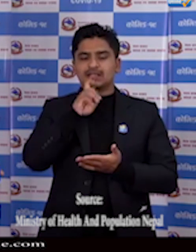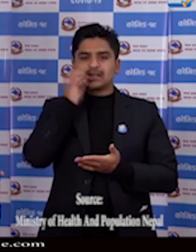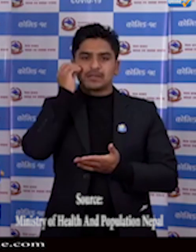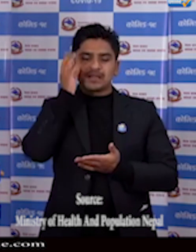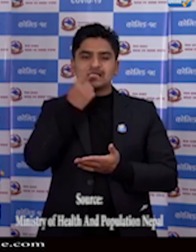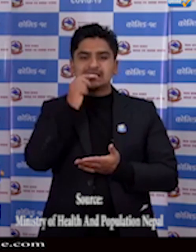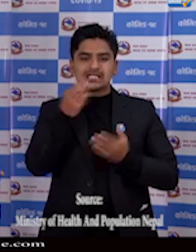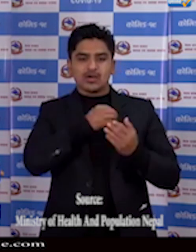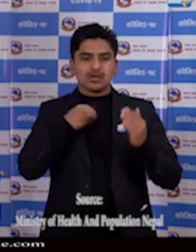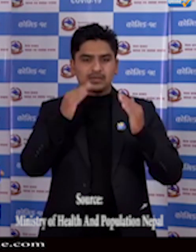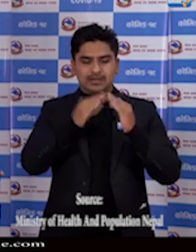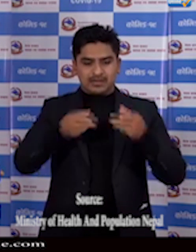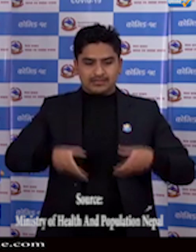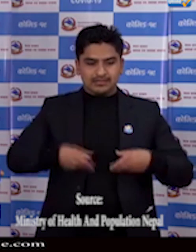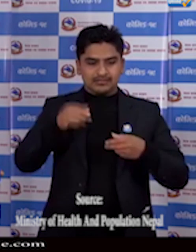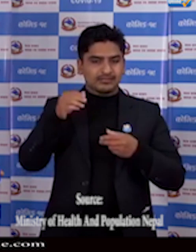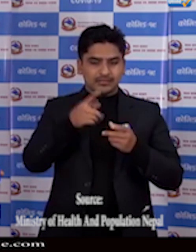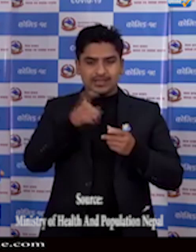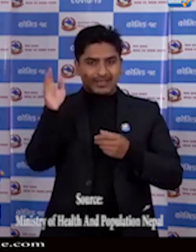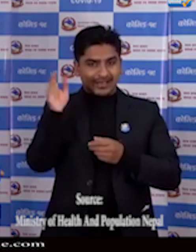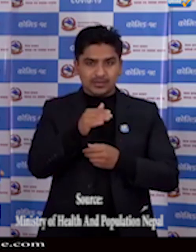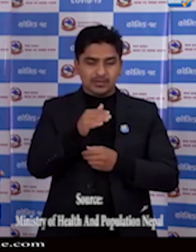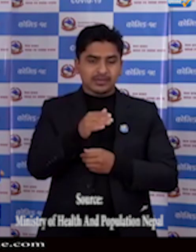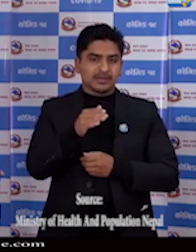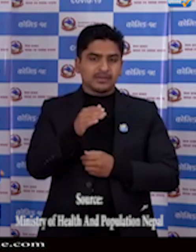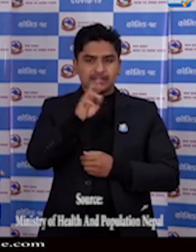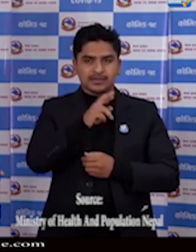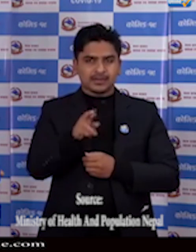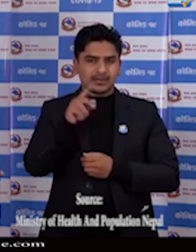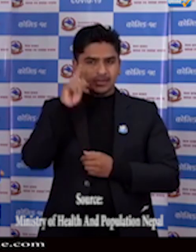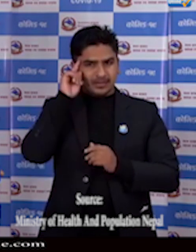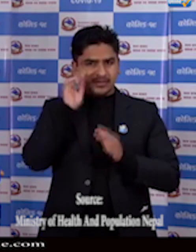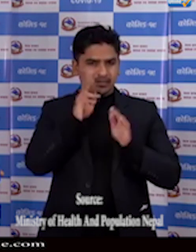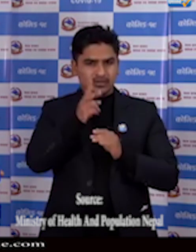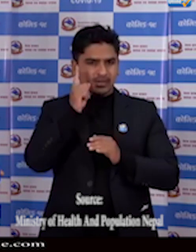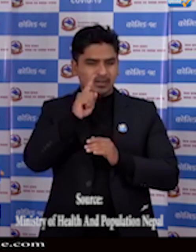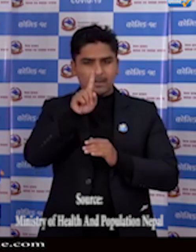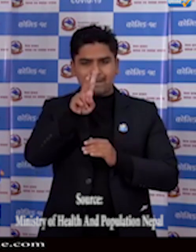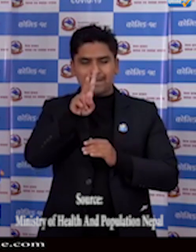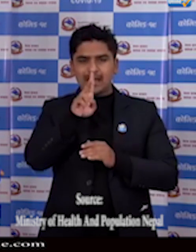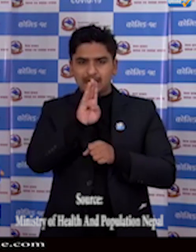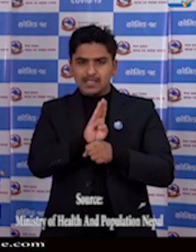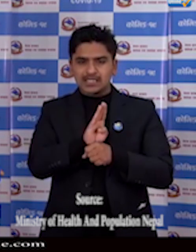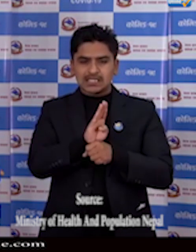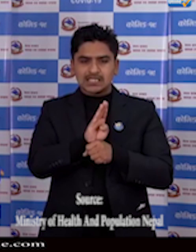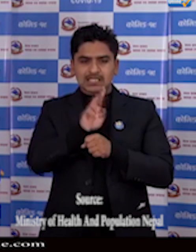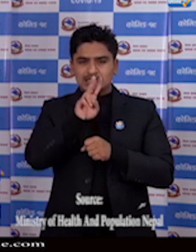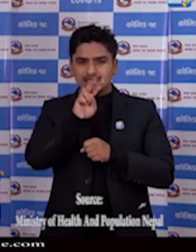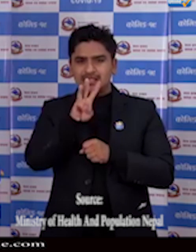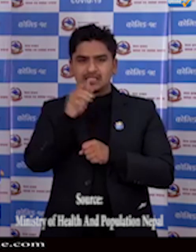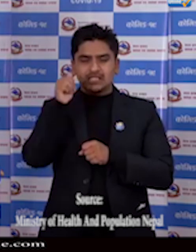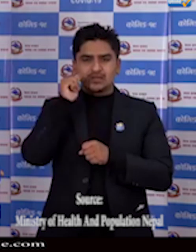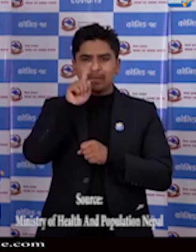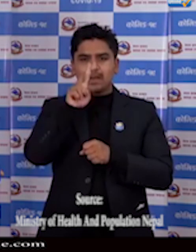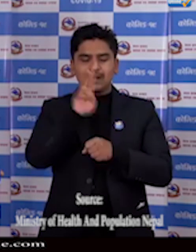बिहान सेती अस्पतालमा डायलाइसिसको लागि आउनुभएको थियो र करिब त्यो दिनको 12 बजे 23 गते हिजो